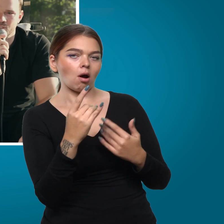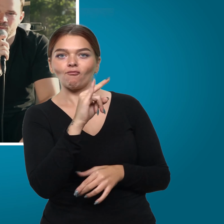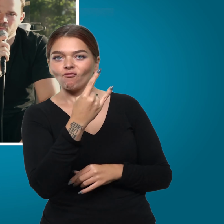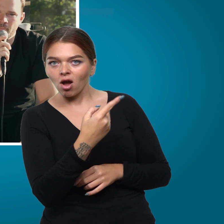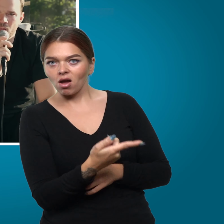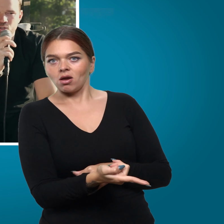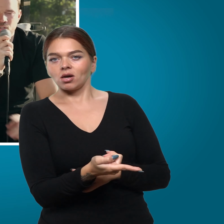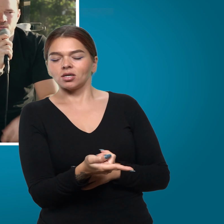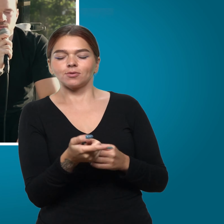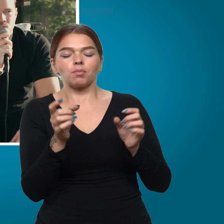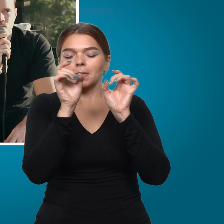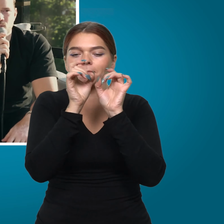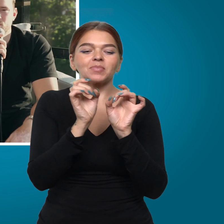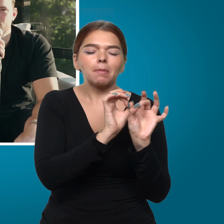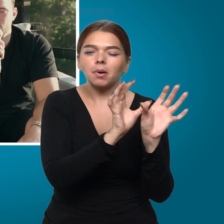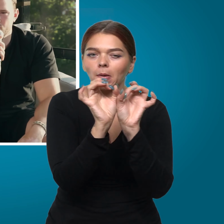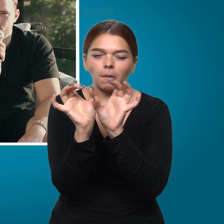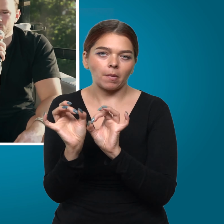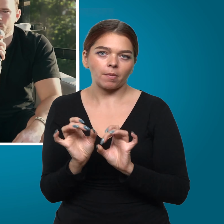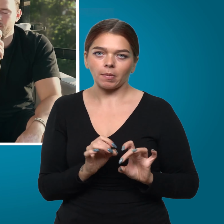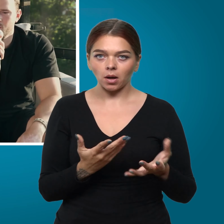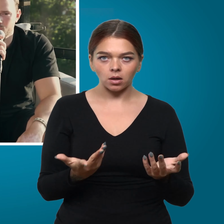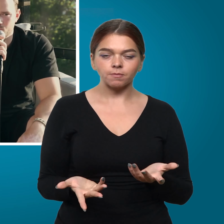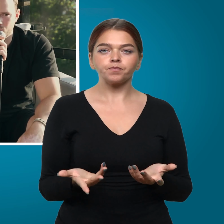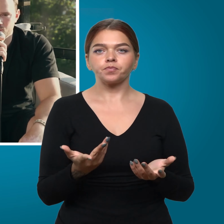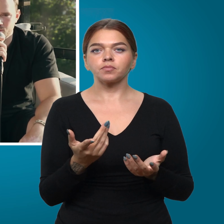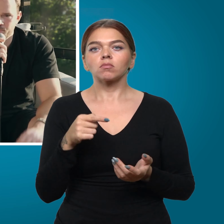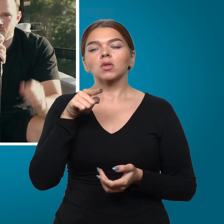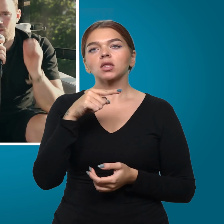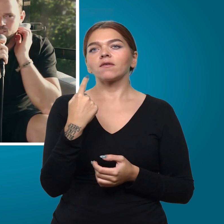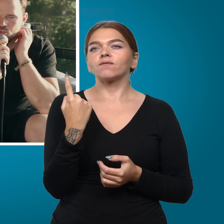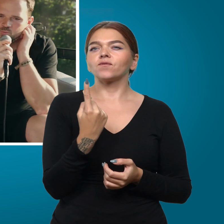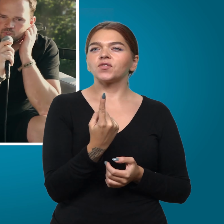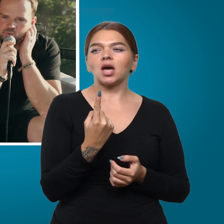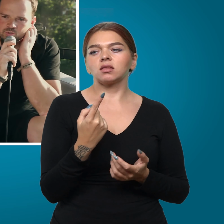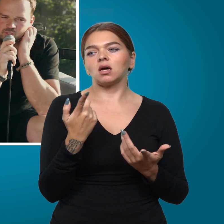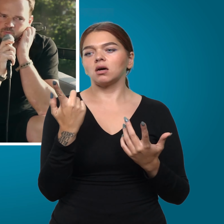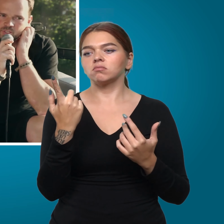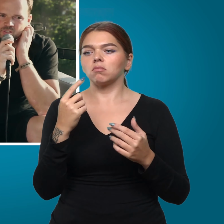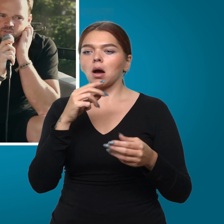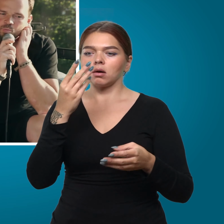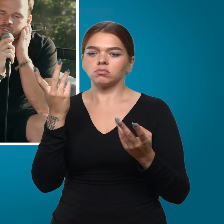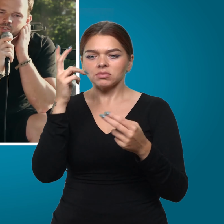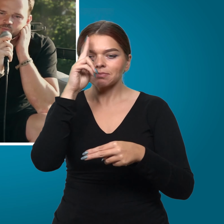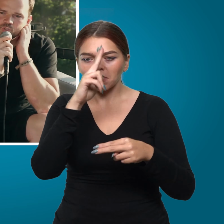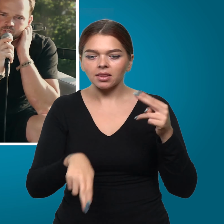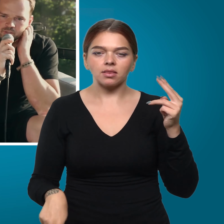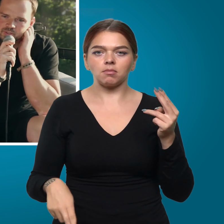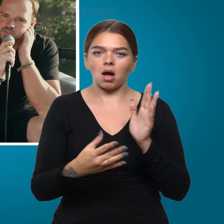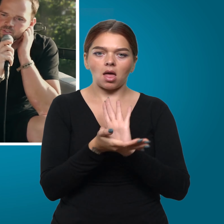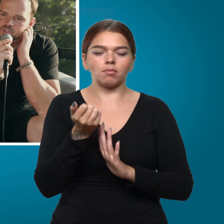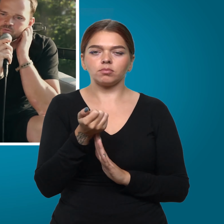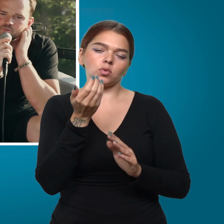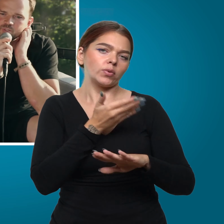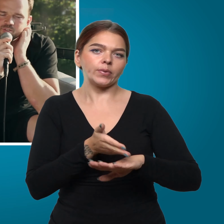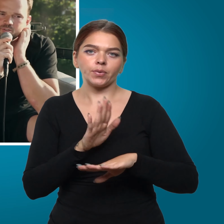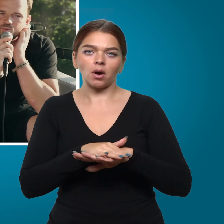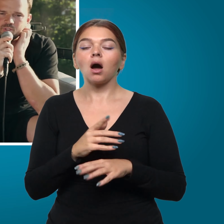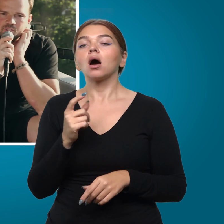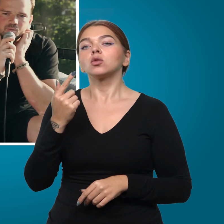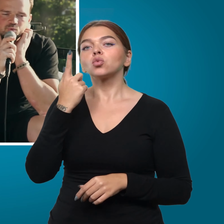sudėtinga. O aš dar norėjau grįžti prie tos literatūros privalomos mokykloje. Ką aš supratau, iš esmės tik tais jau baigęs mokyklą. Ir tie vat,